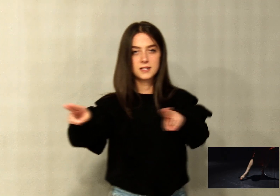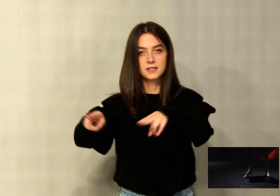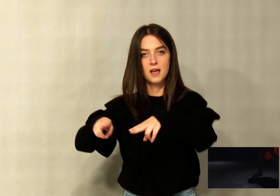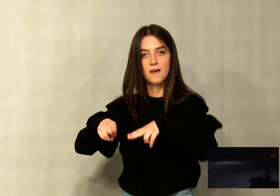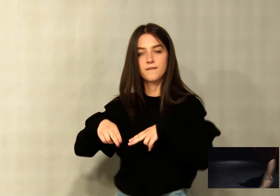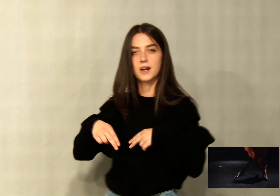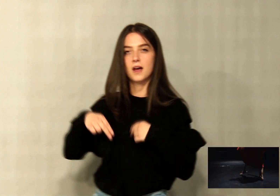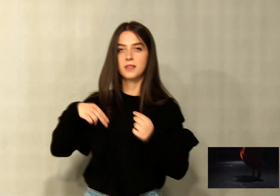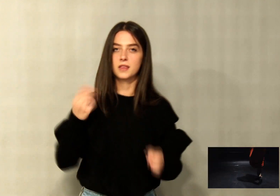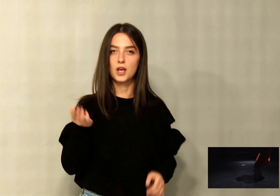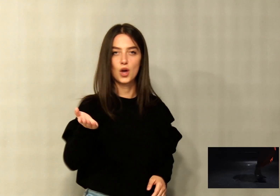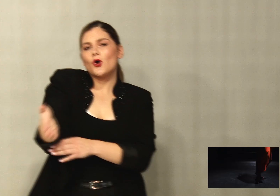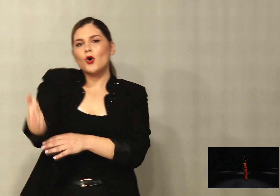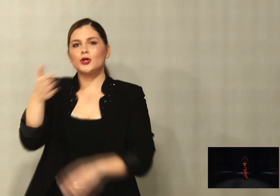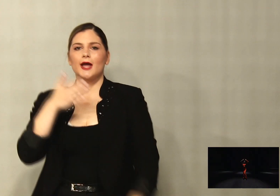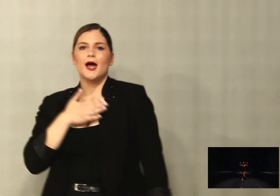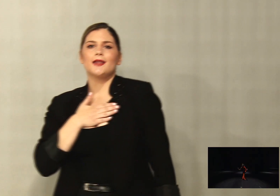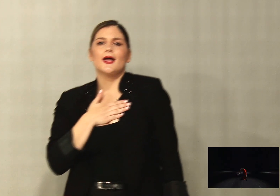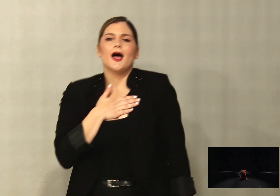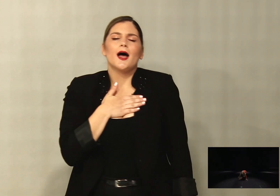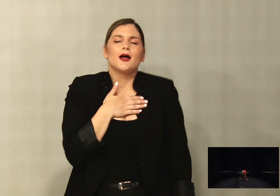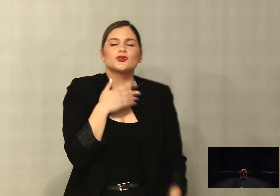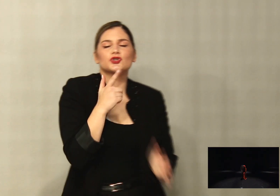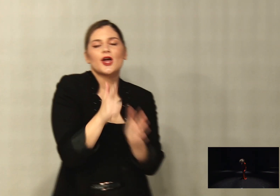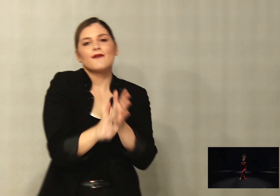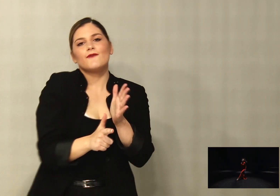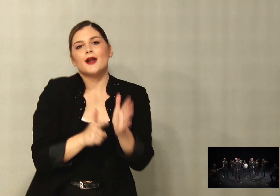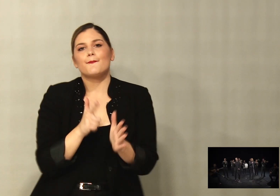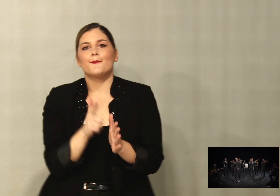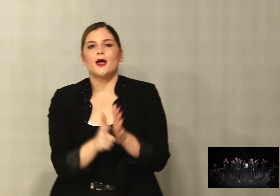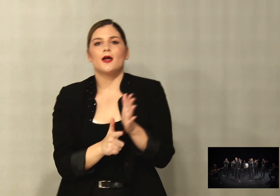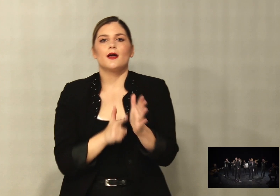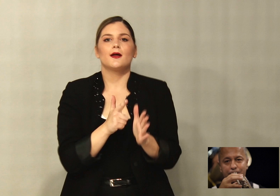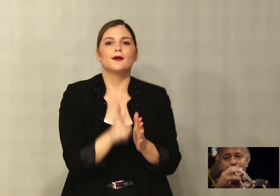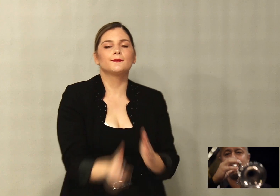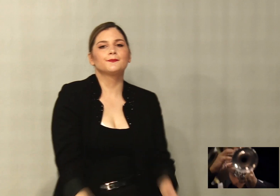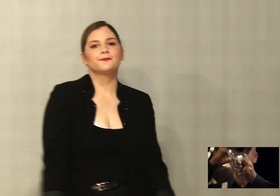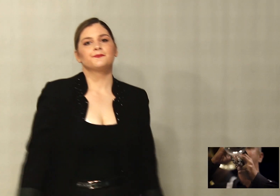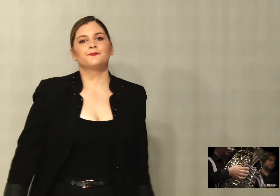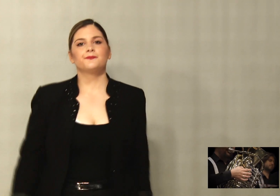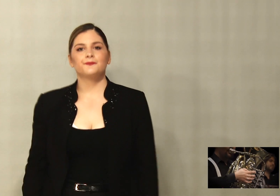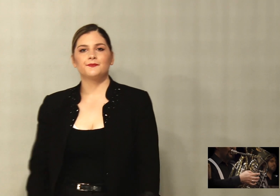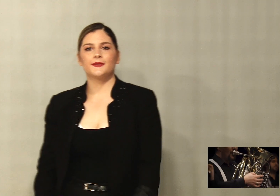Da se vrati ona naše vreme,